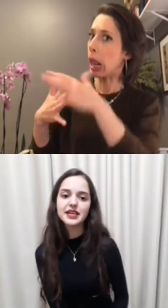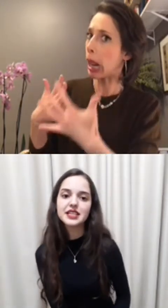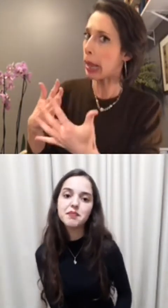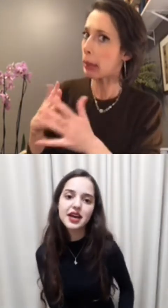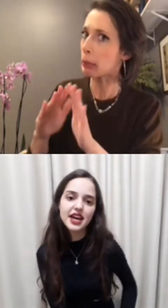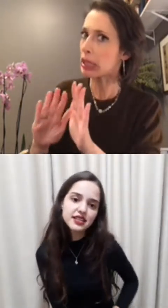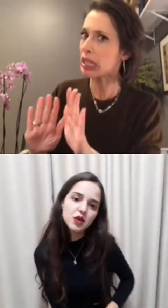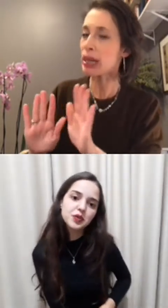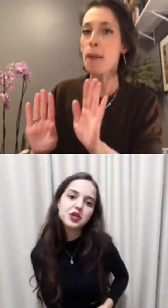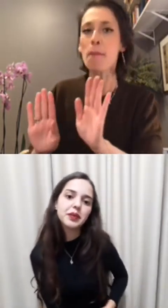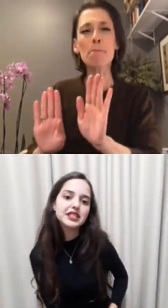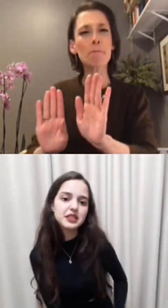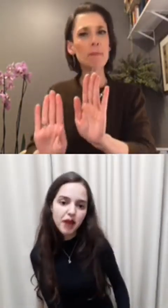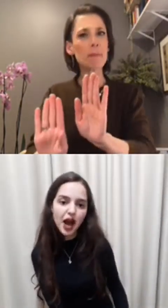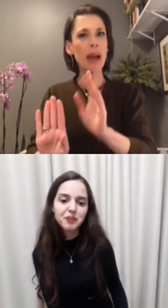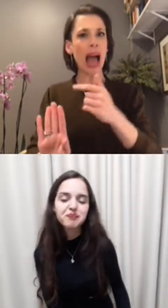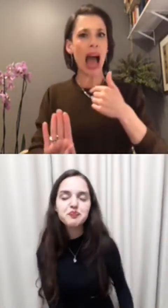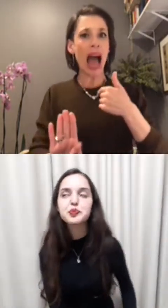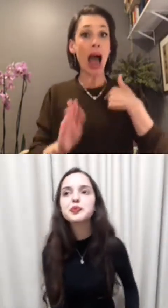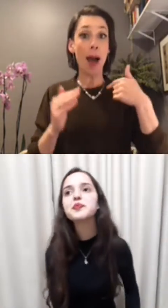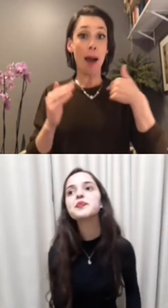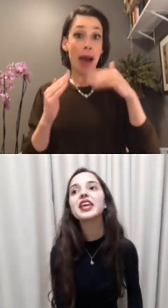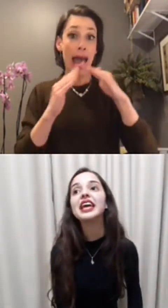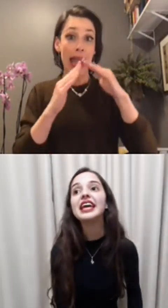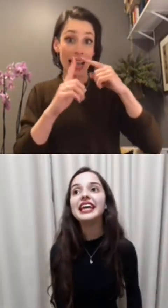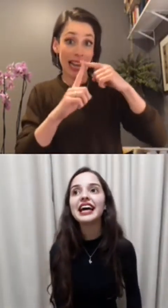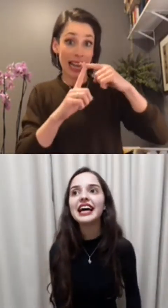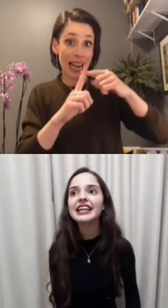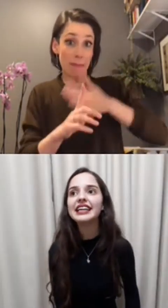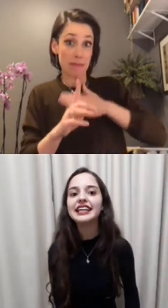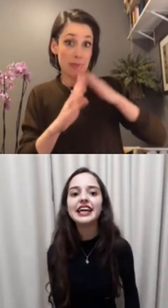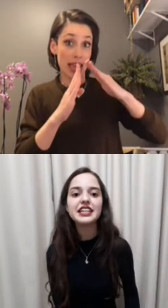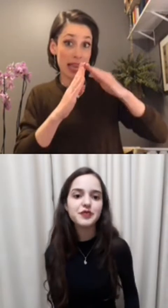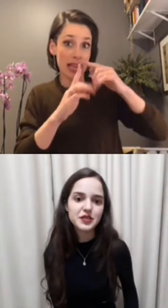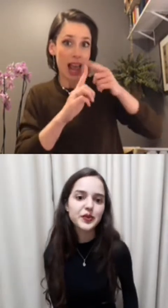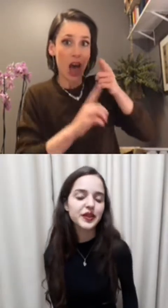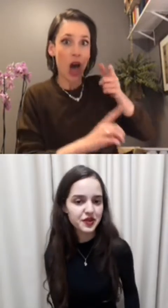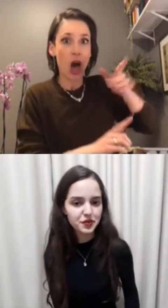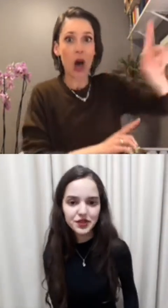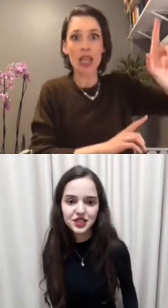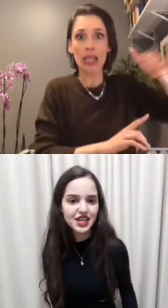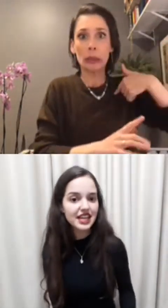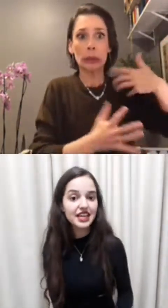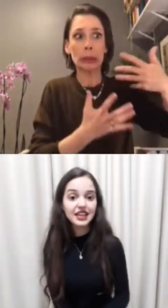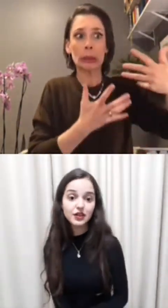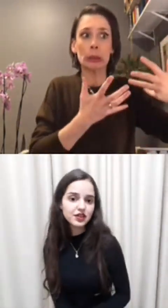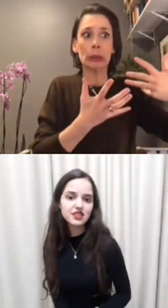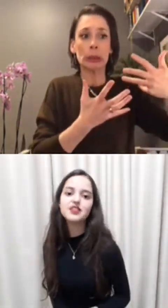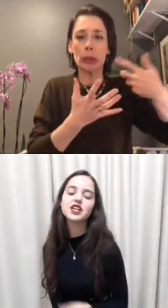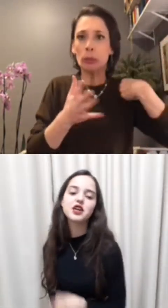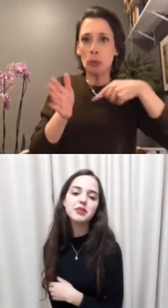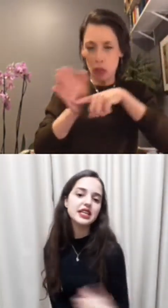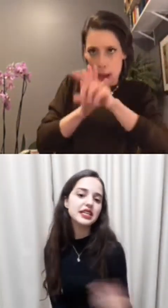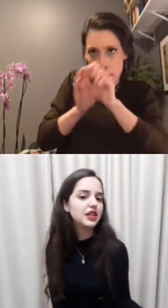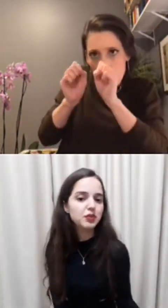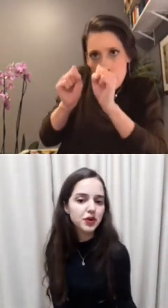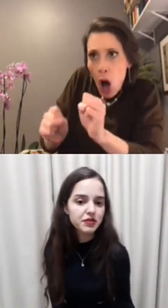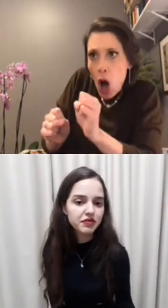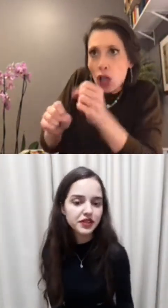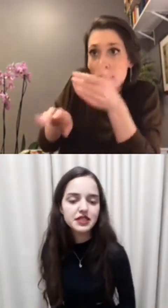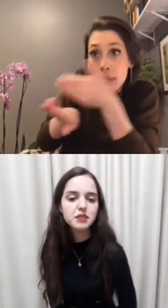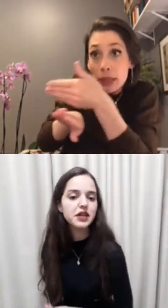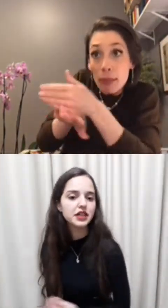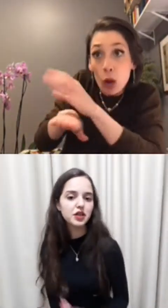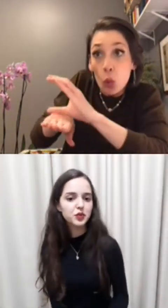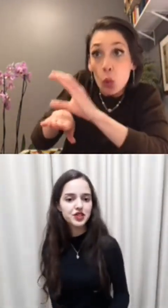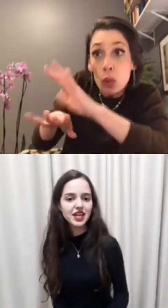procurar saber se eu podia participar. E aí eles me responderam que eu podia e que inclusive já começaria no próximo final